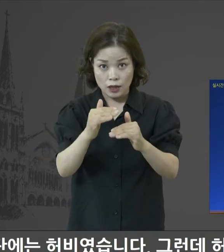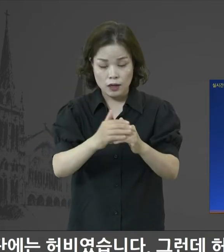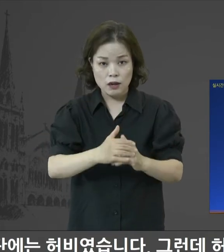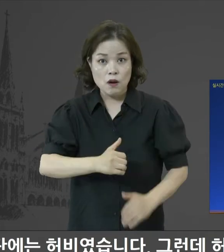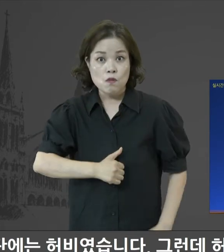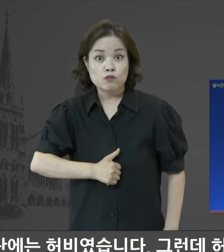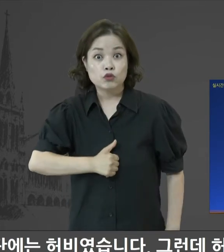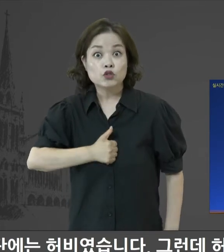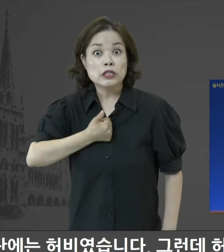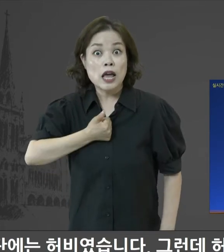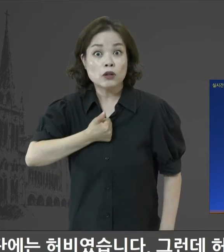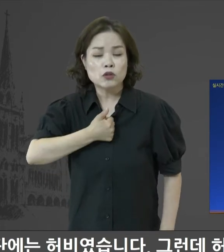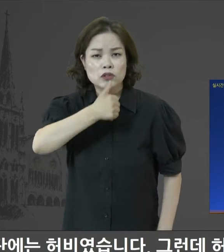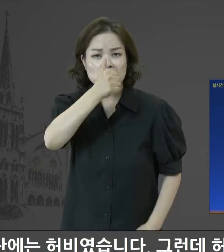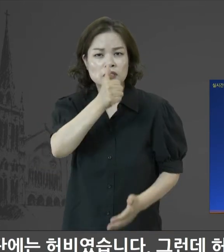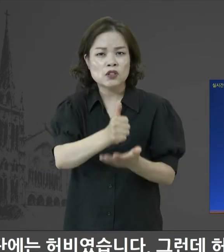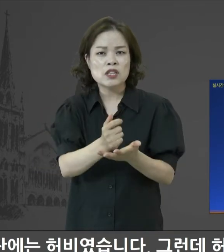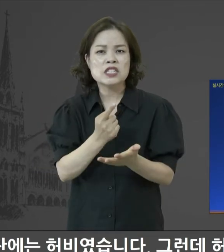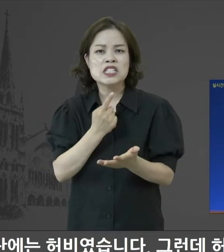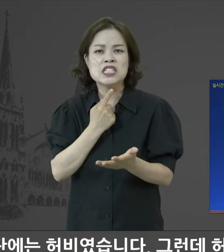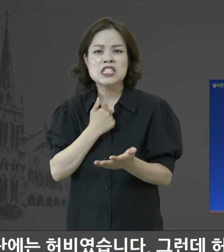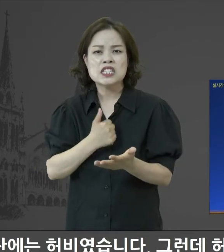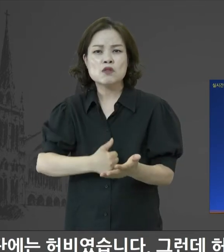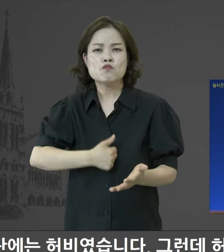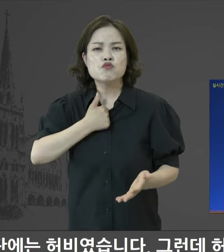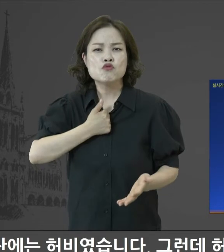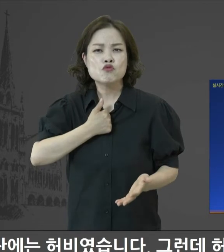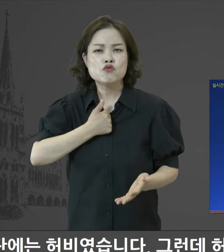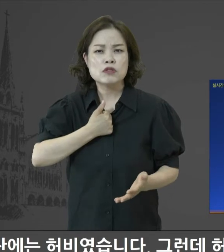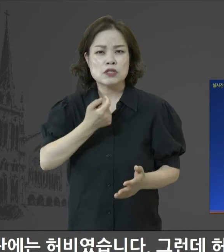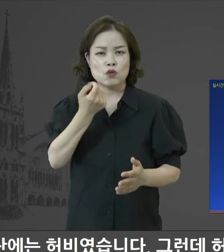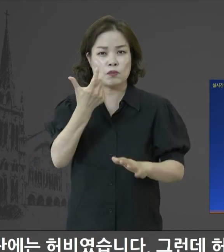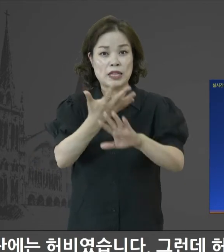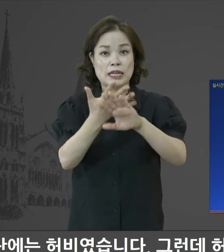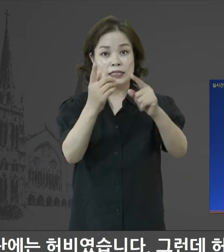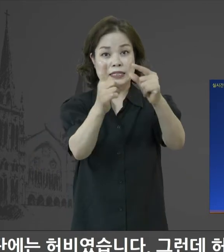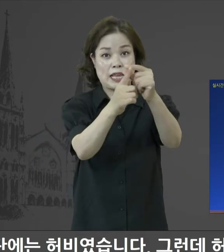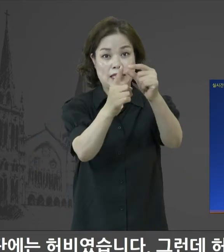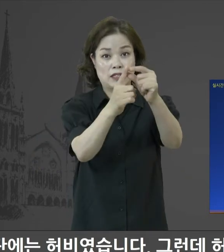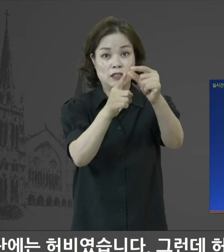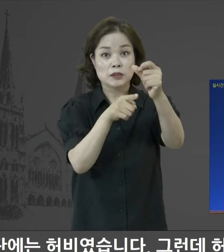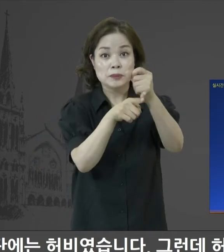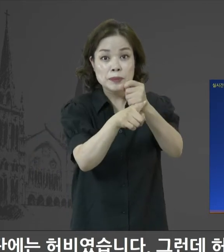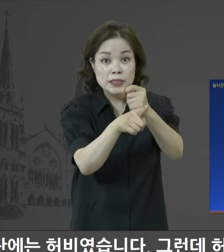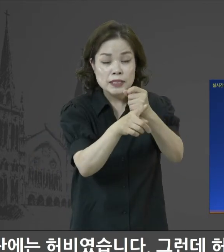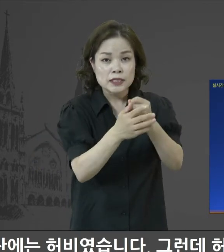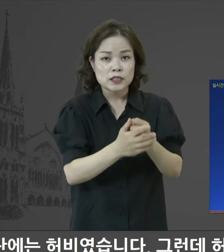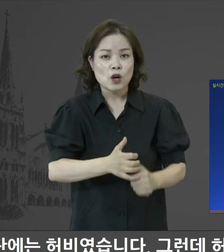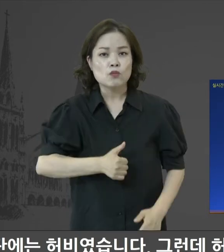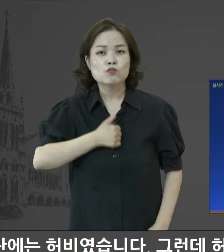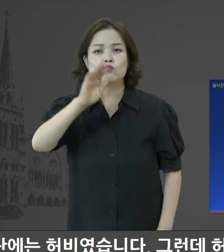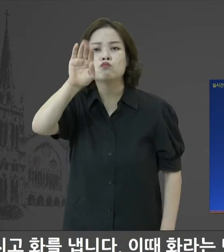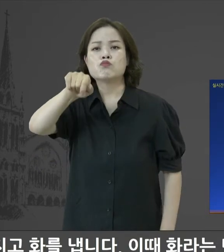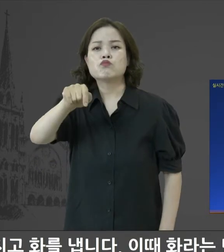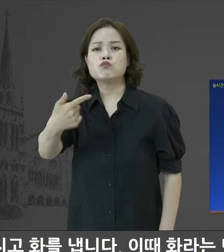분을 내어도 죄를 짓지 말며, 이때 분을 내다라는 단어하고는 좀 다른 단어입니다. 이 분을 내다라는